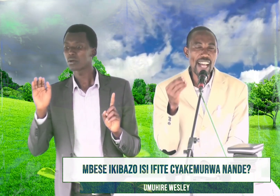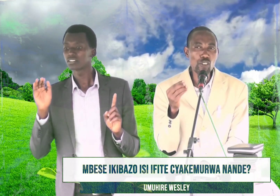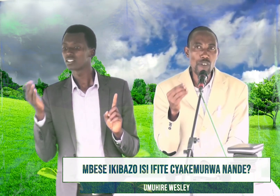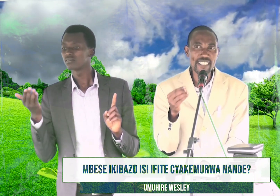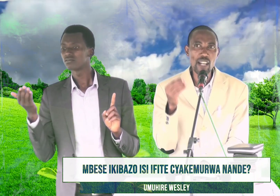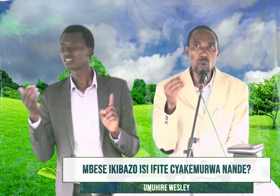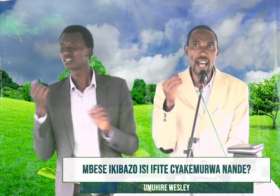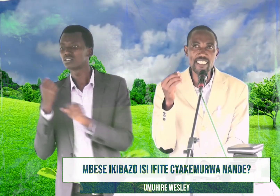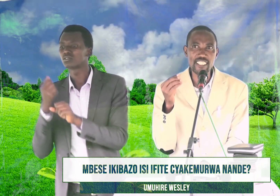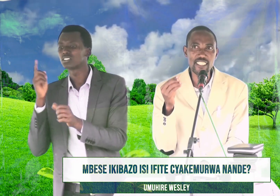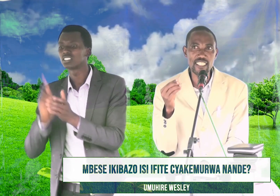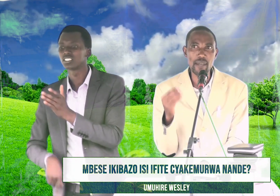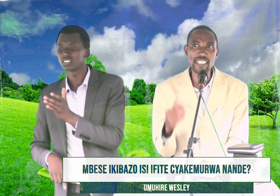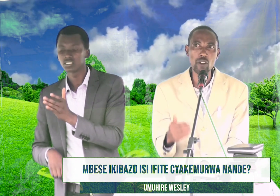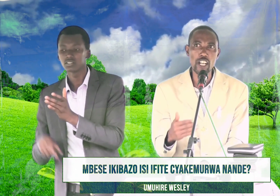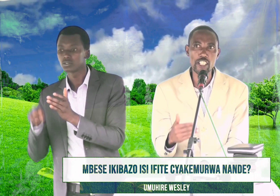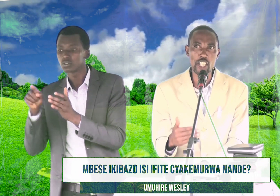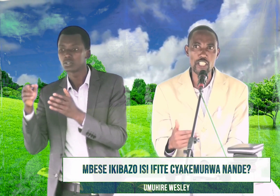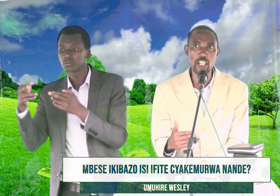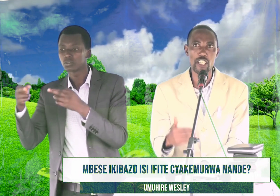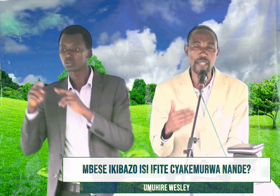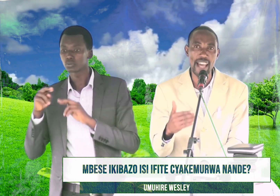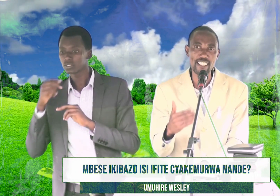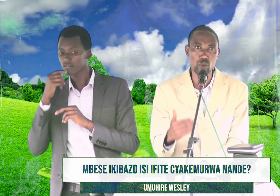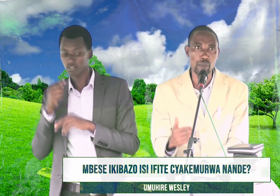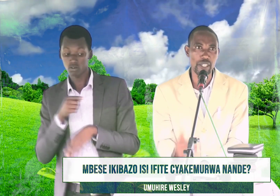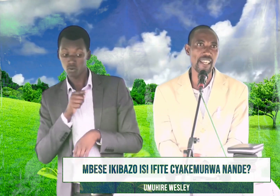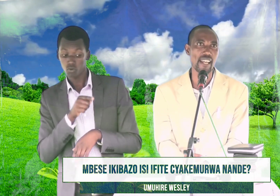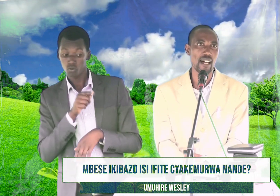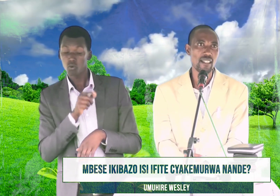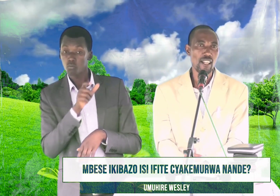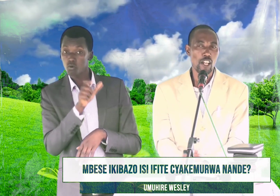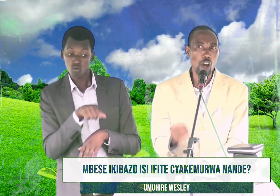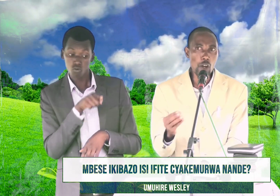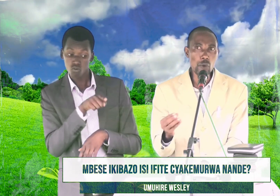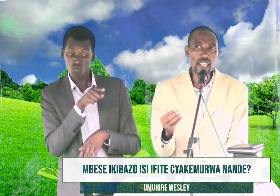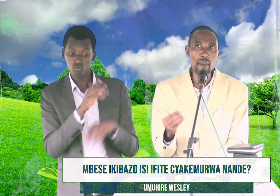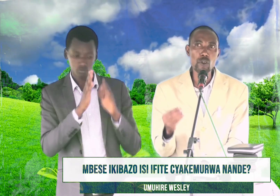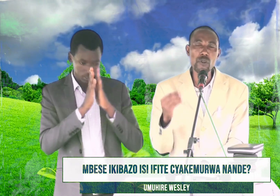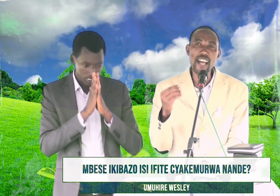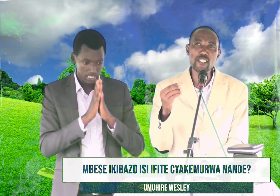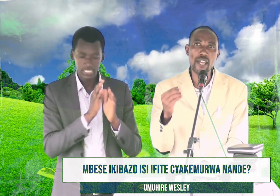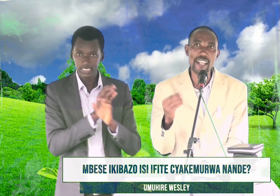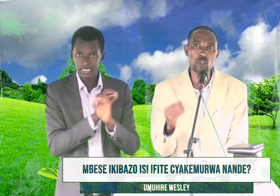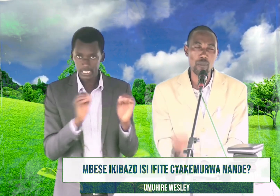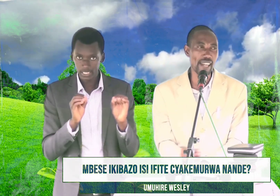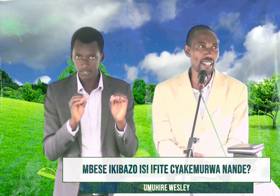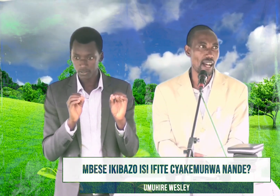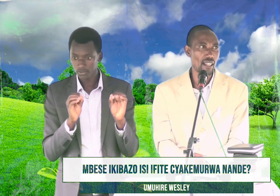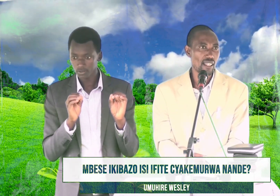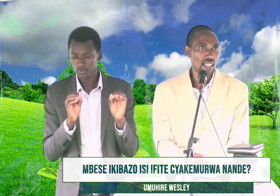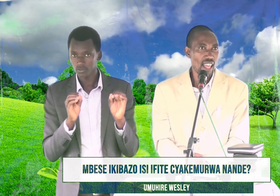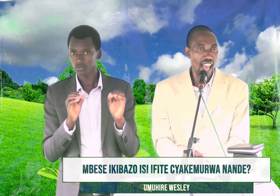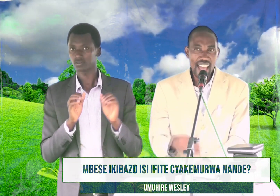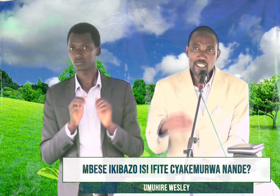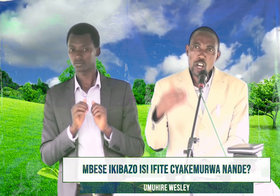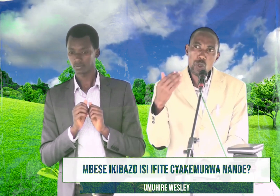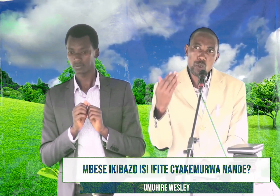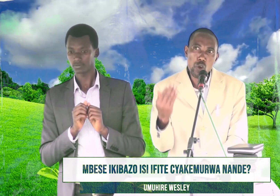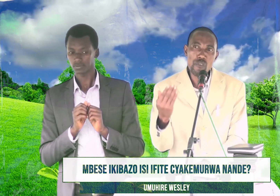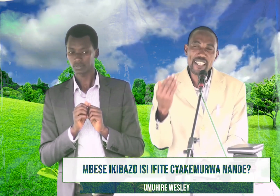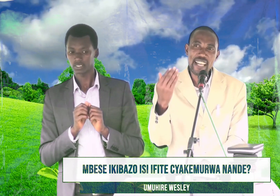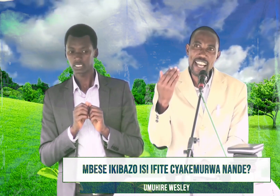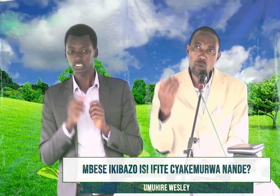ntabwo yadufasha kurangiza iki kibazo akoresheje ibyanditswe byera none uriya muntu ntacyo yatumarira